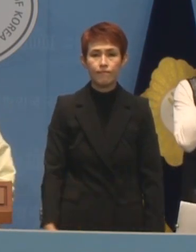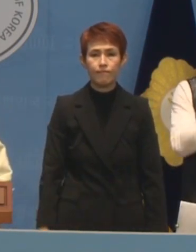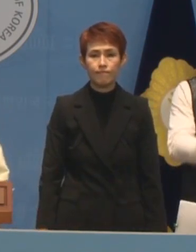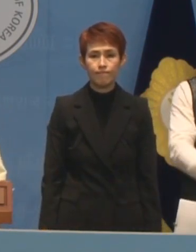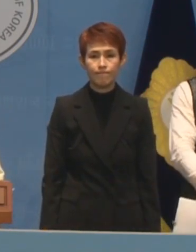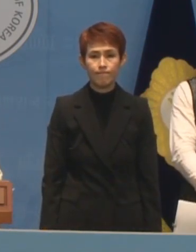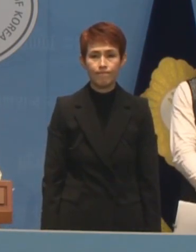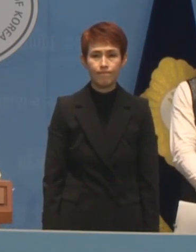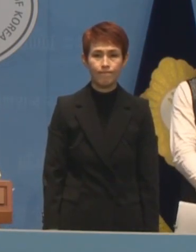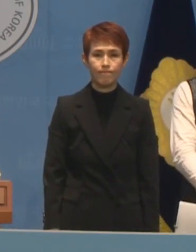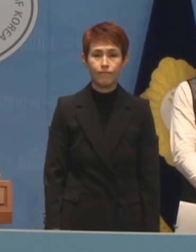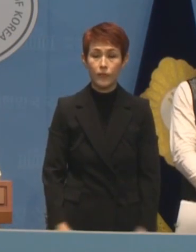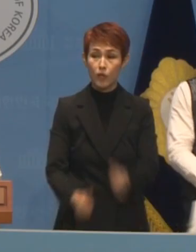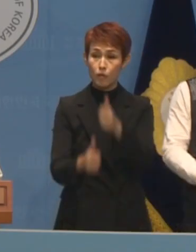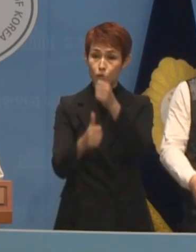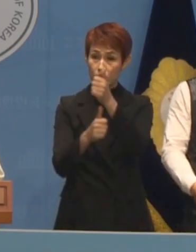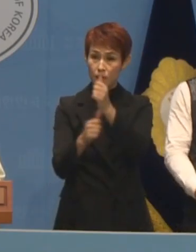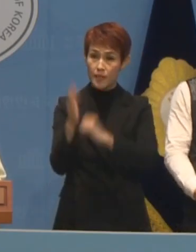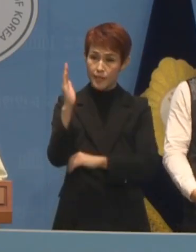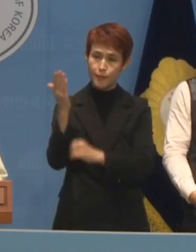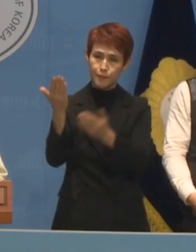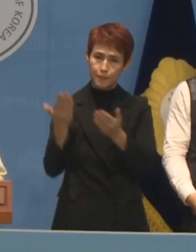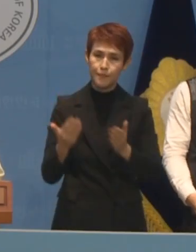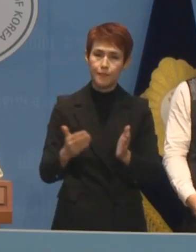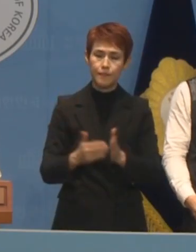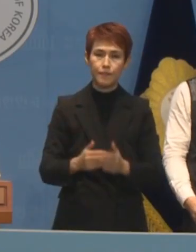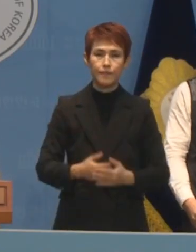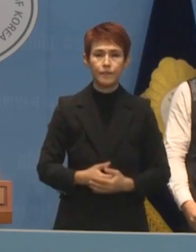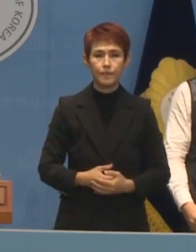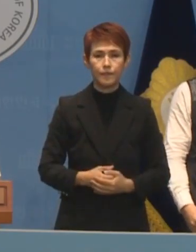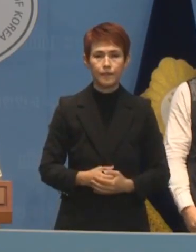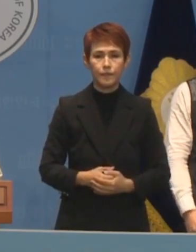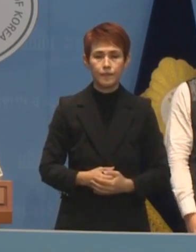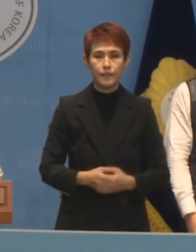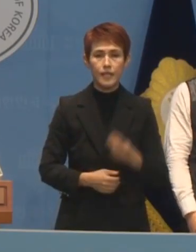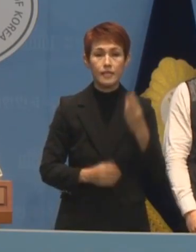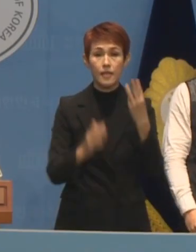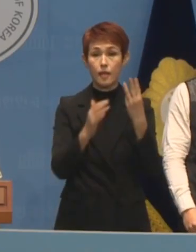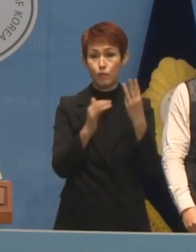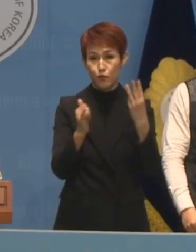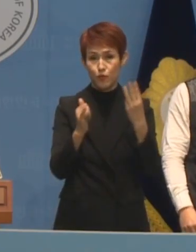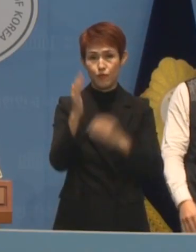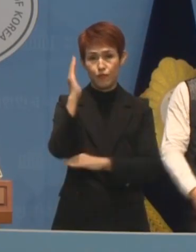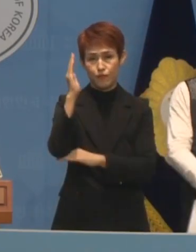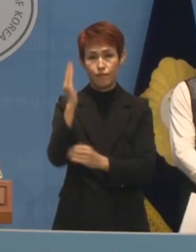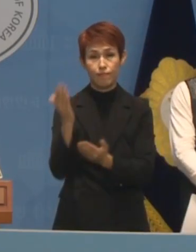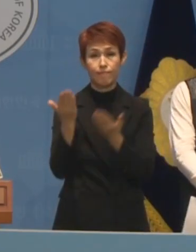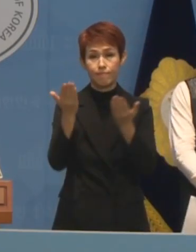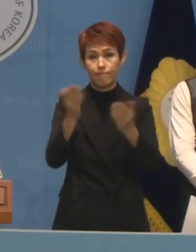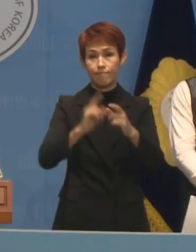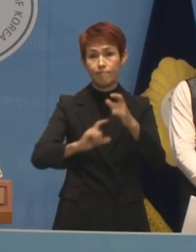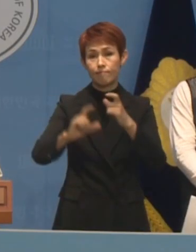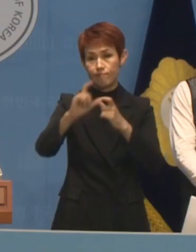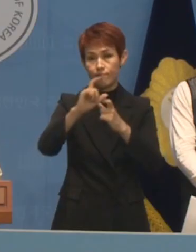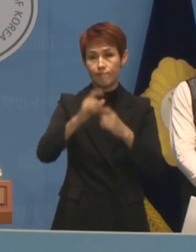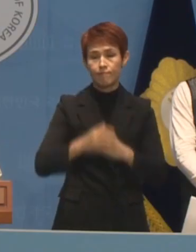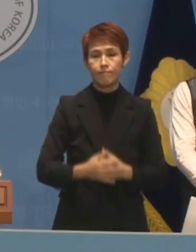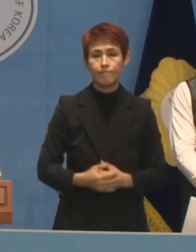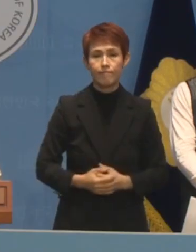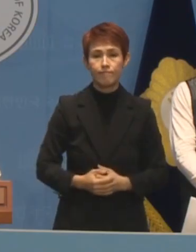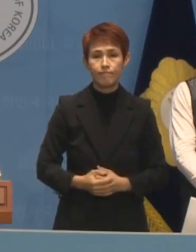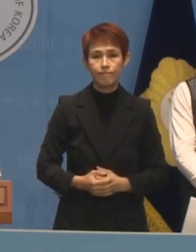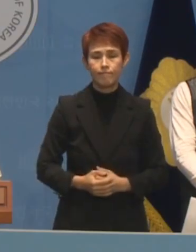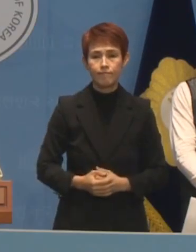네, 이윤희 부위원장님의 연는 말씀이었습니다. 앞으로 세 분의 현장 발언을 듣도록 할 텐데요.